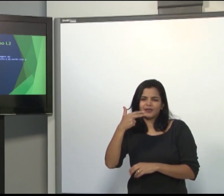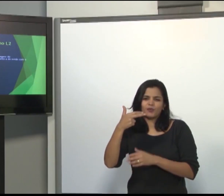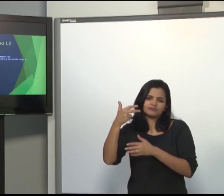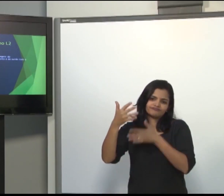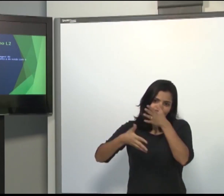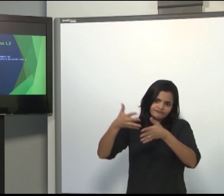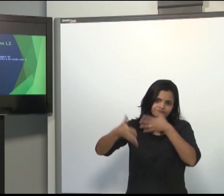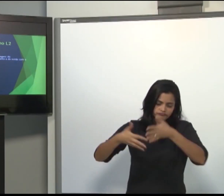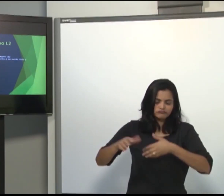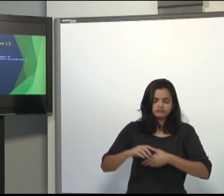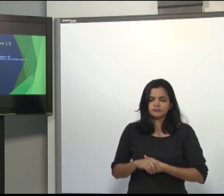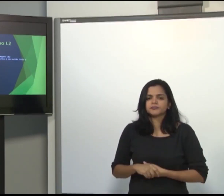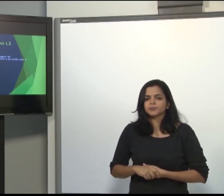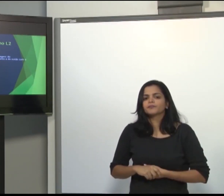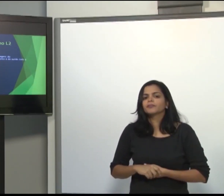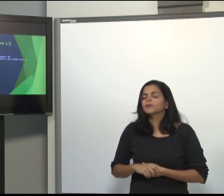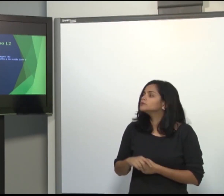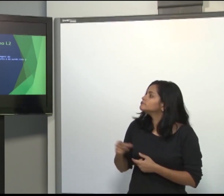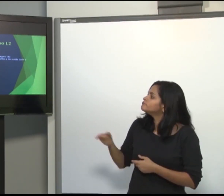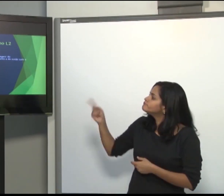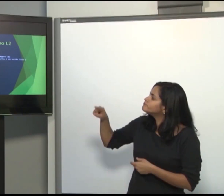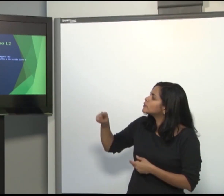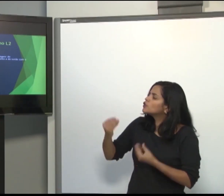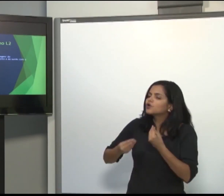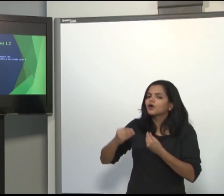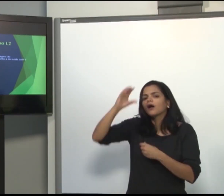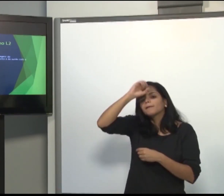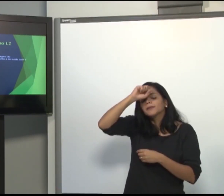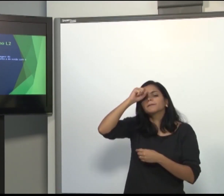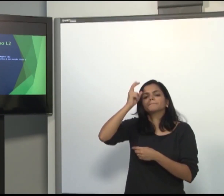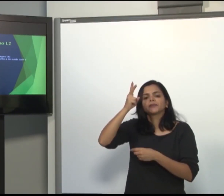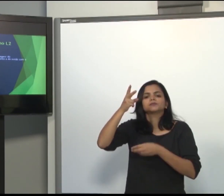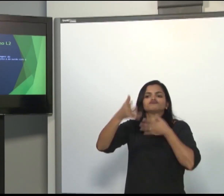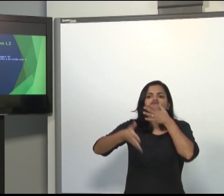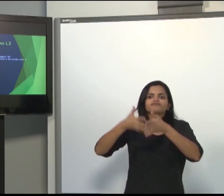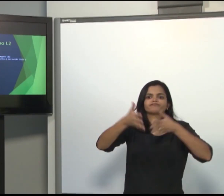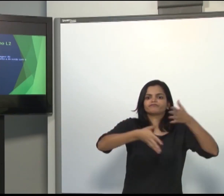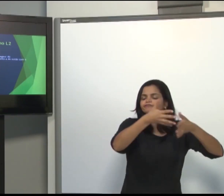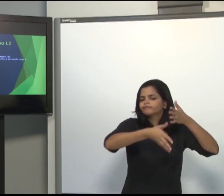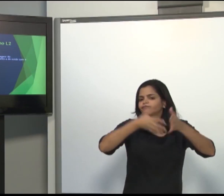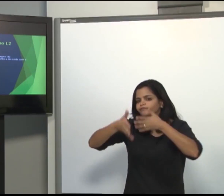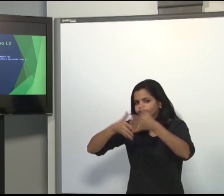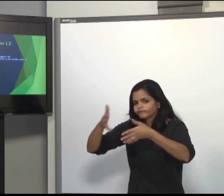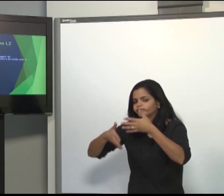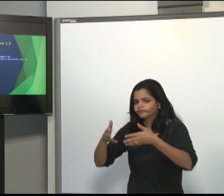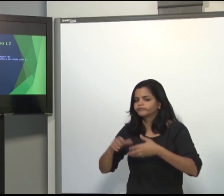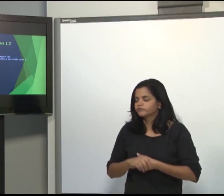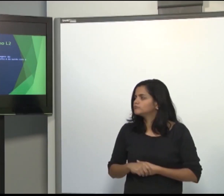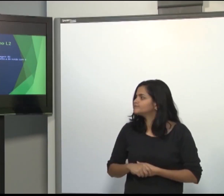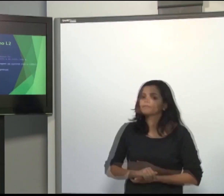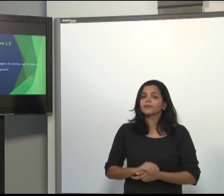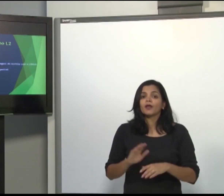como L1, a Libras como L2, e o aprendizado da língua de sinais.